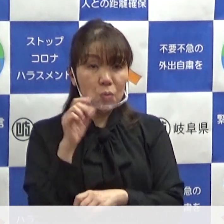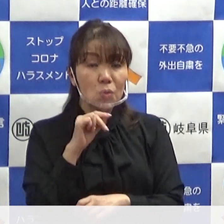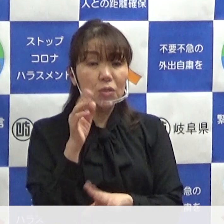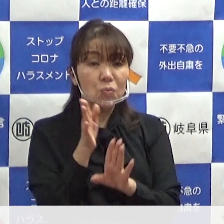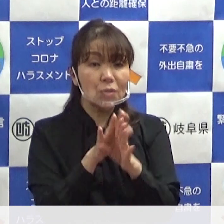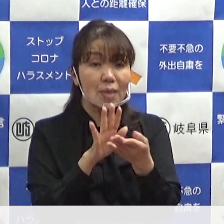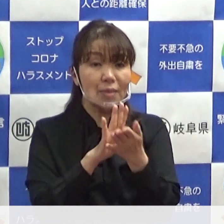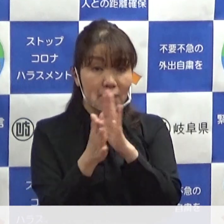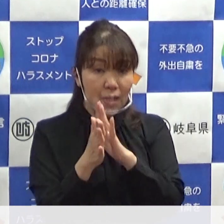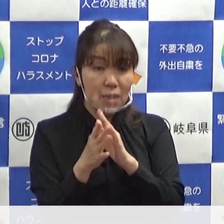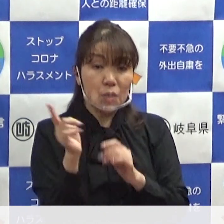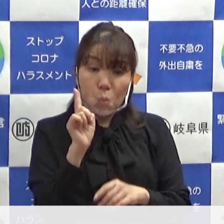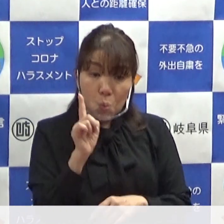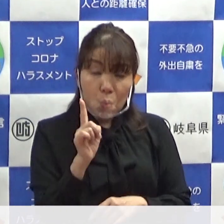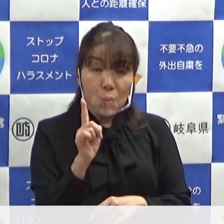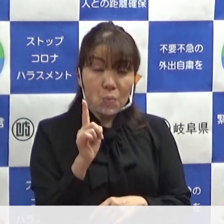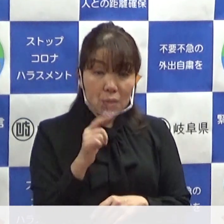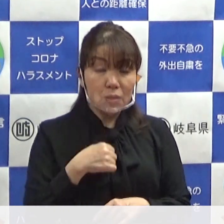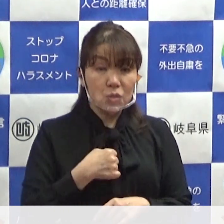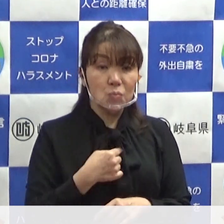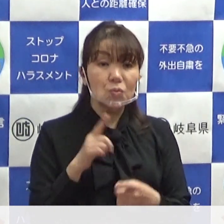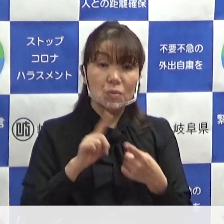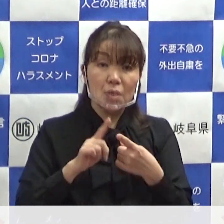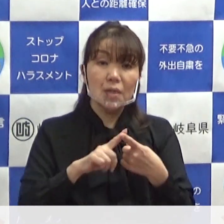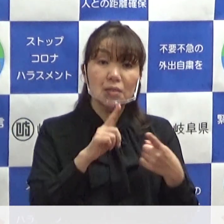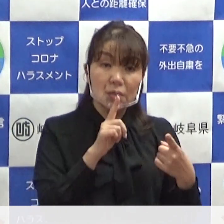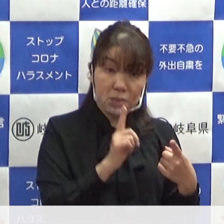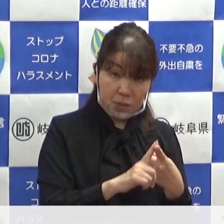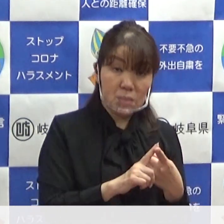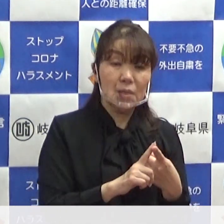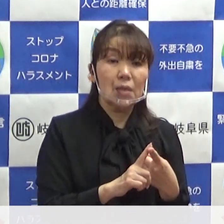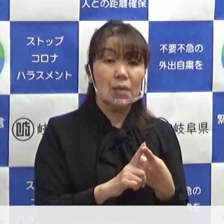どうなっているかということについて、まあ、自分なりに